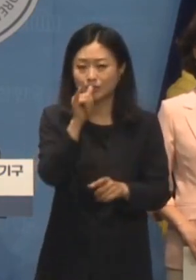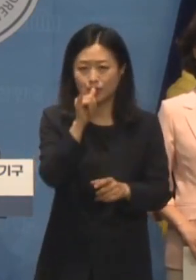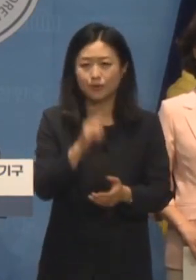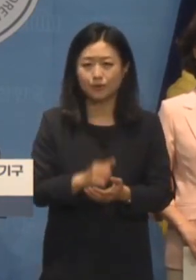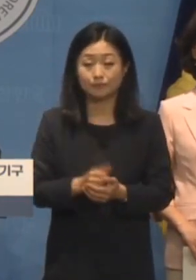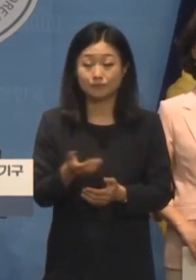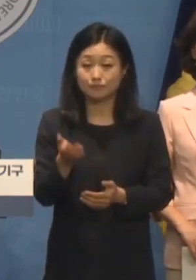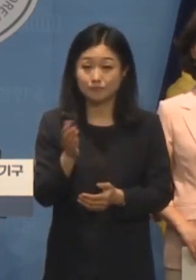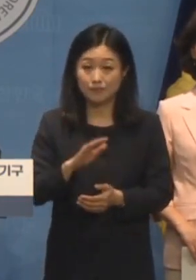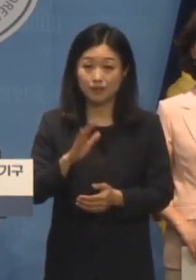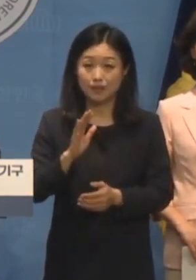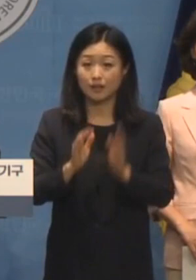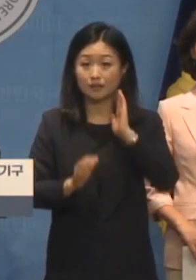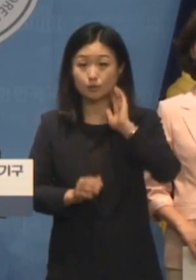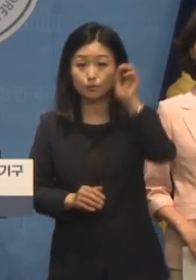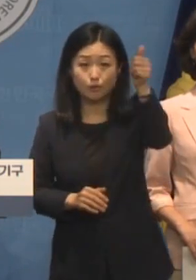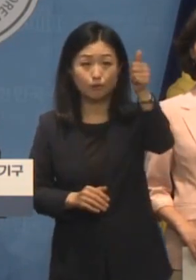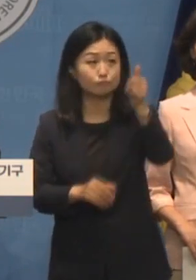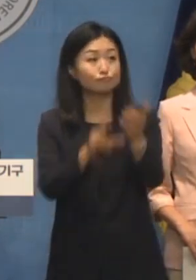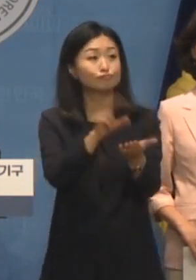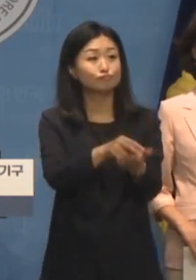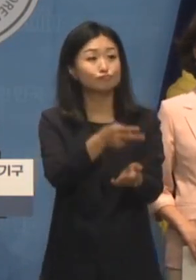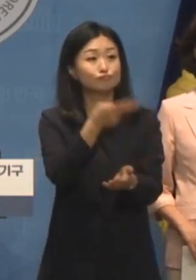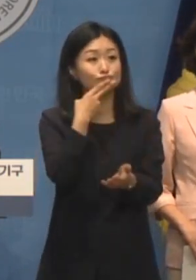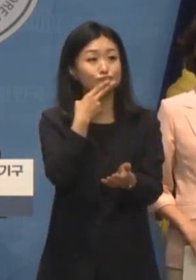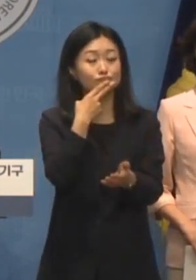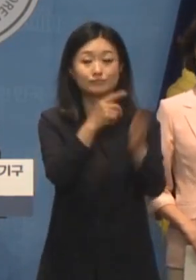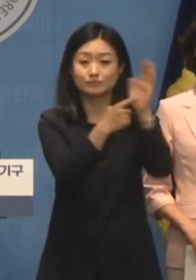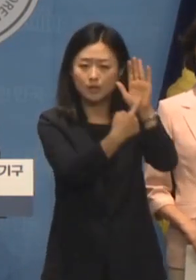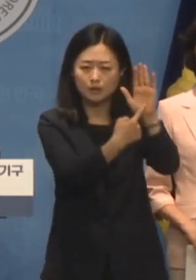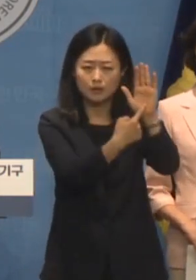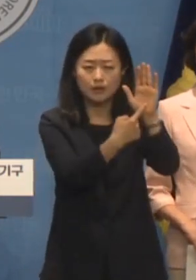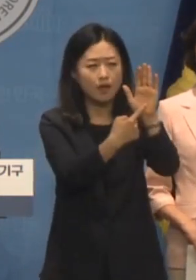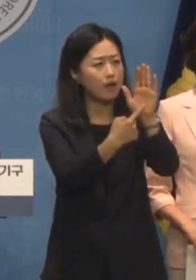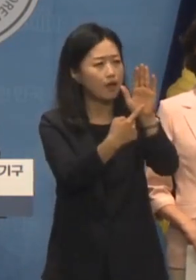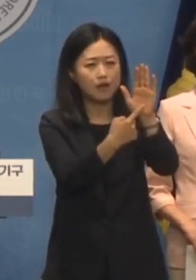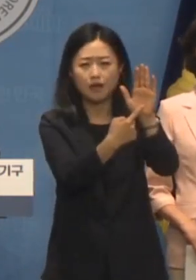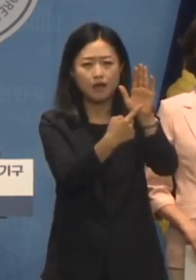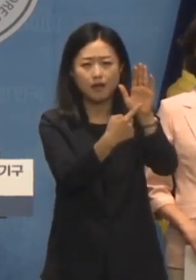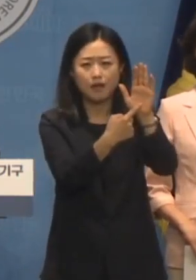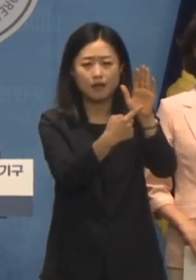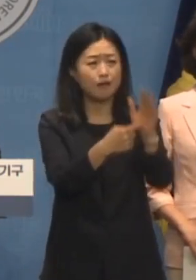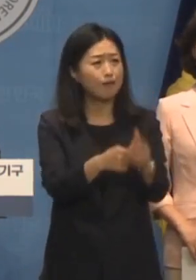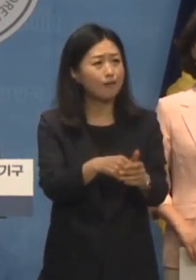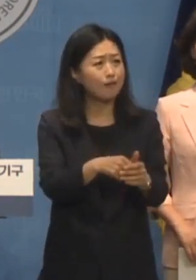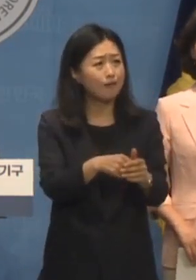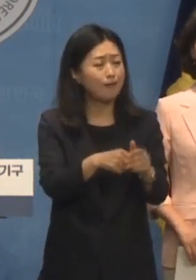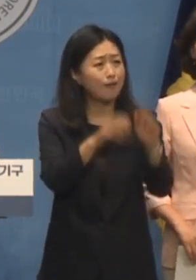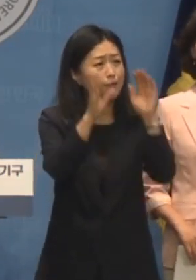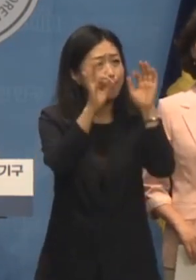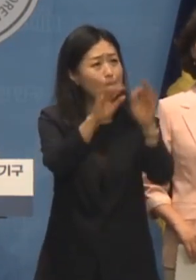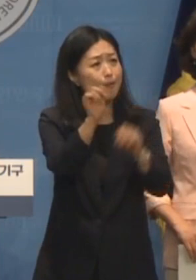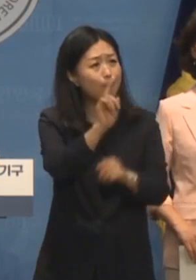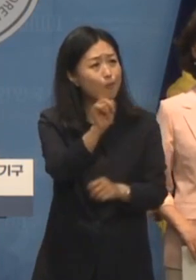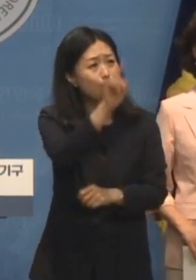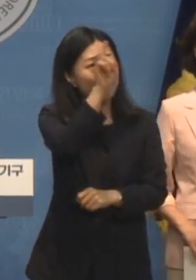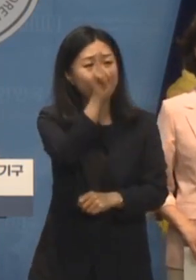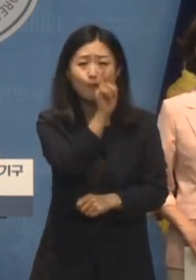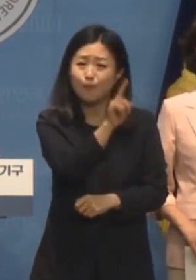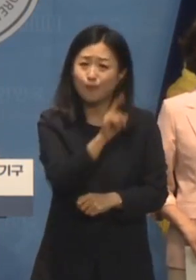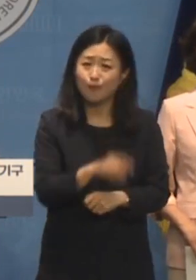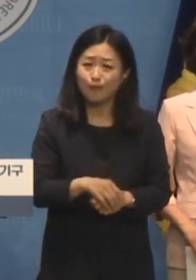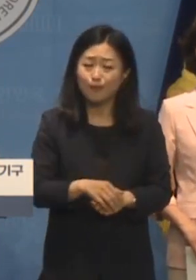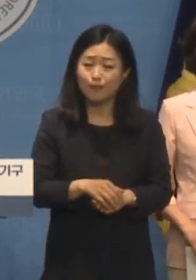그런데 오직 대통령 의료 체계가 정상 가동 중이라고 합니다 헛것을 보는게 아닌지 의심스러울 정도입니다